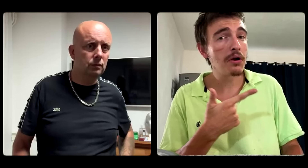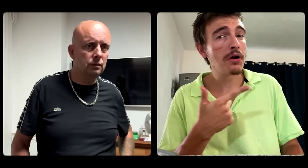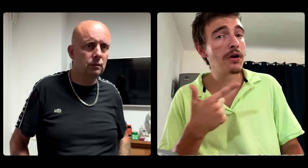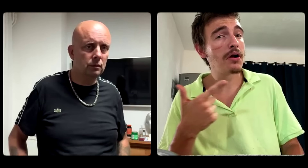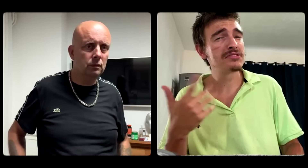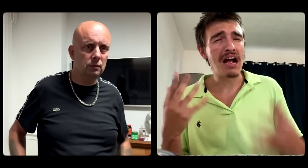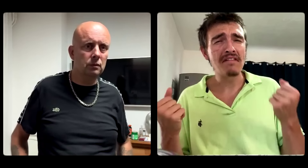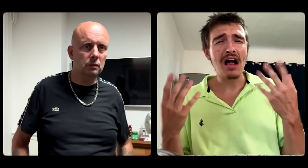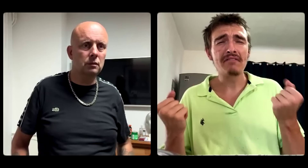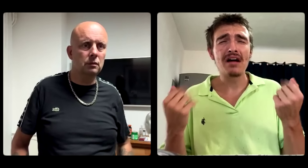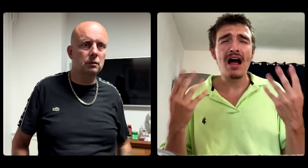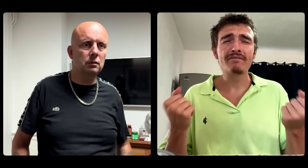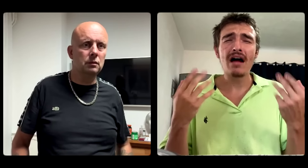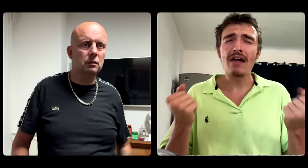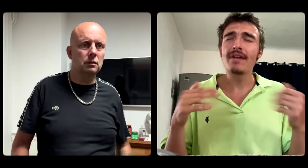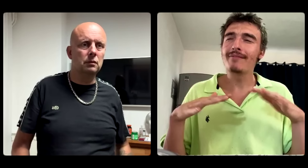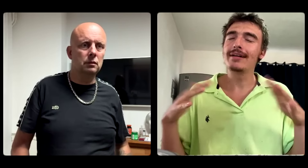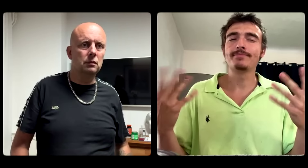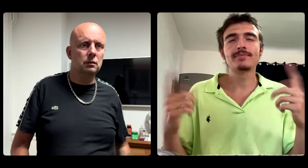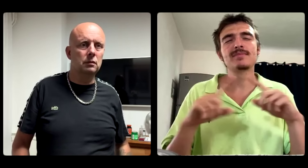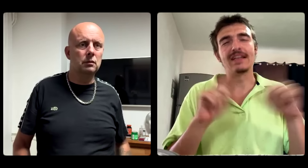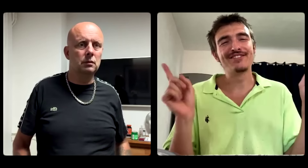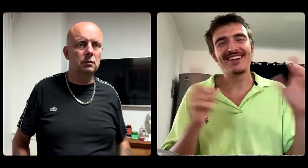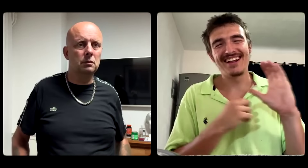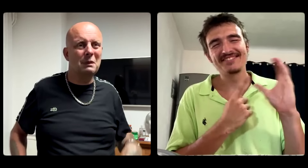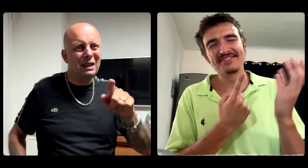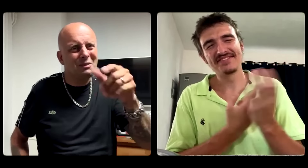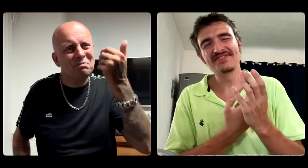Ik ben toch een beetje over 1 minuut weer wel gewoon.